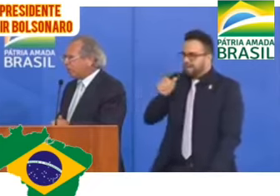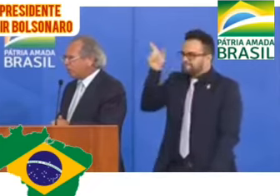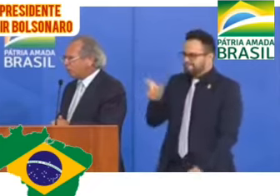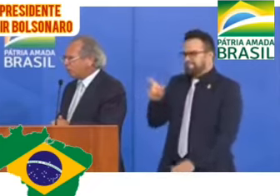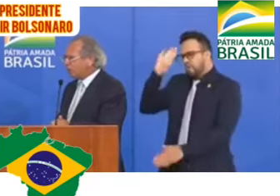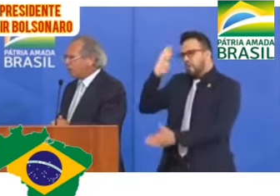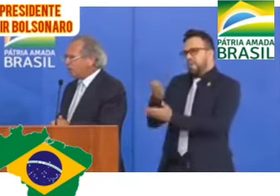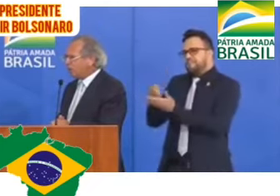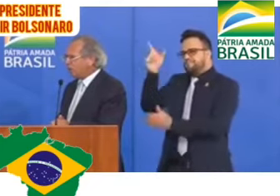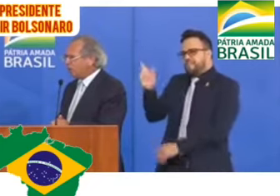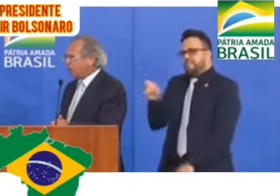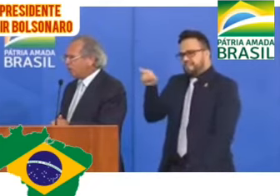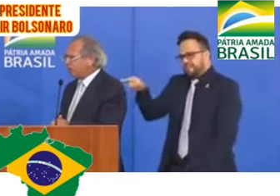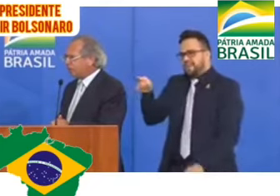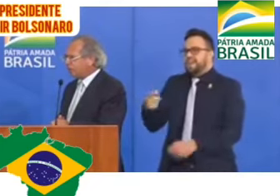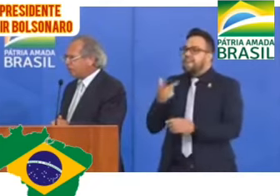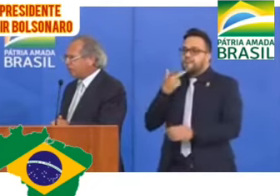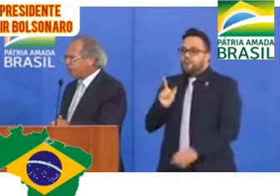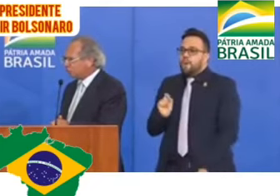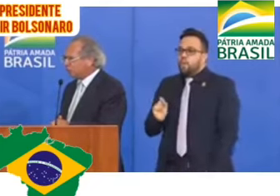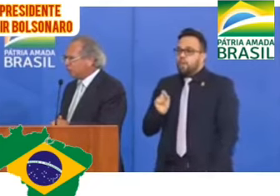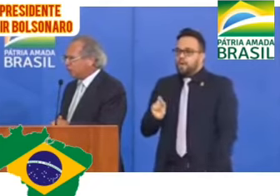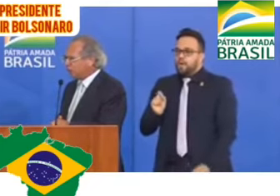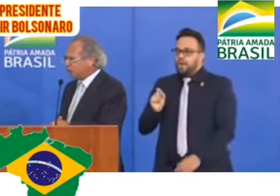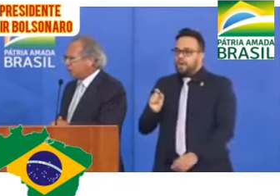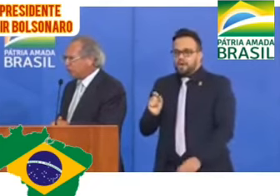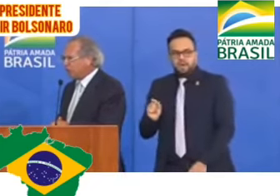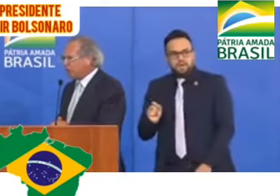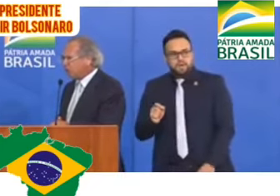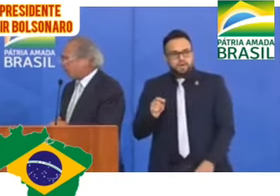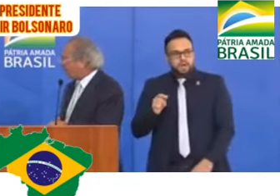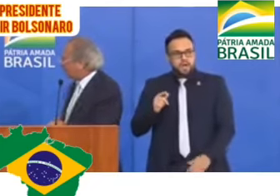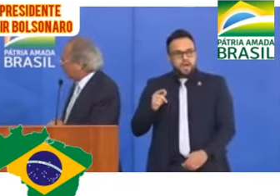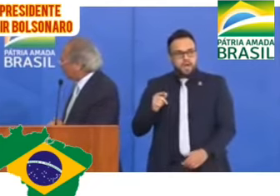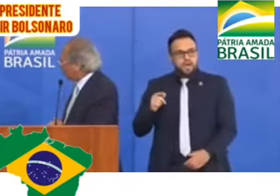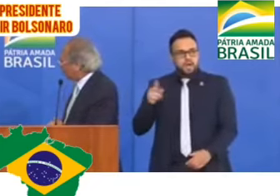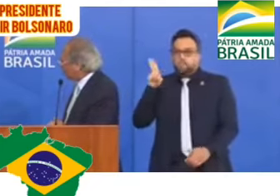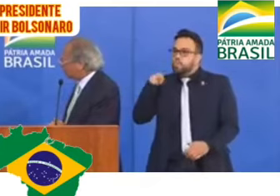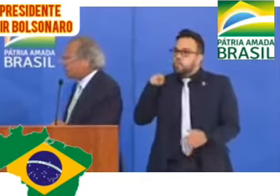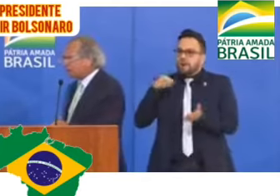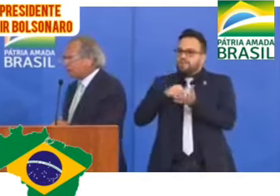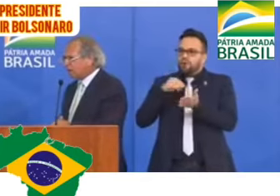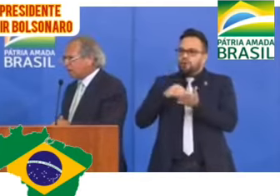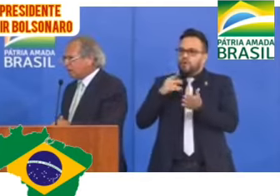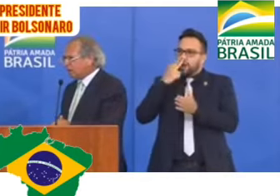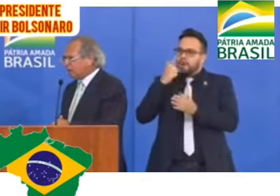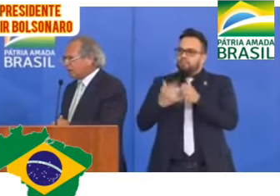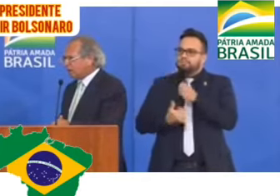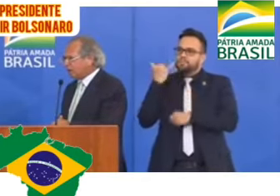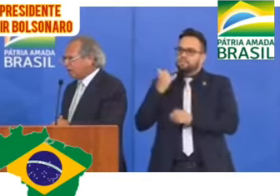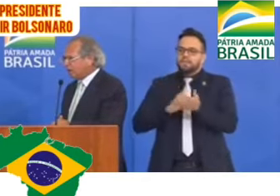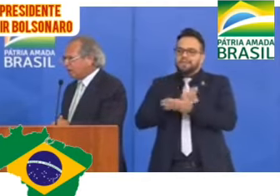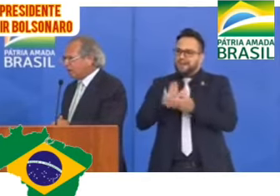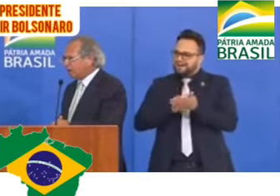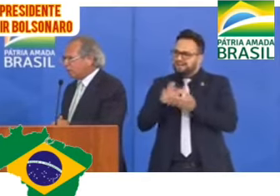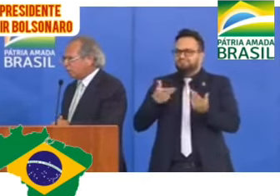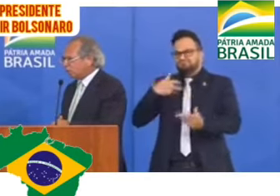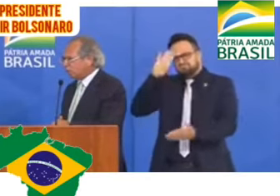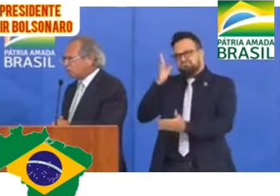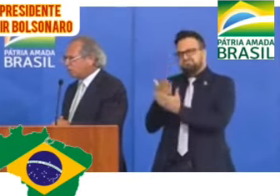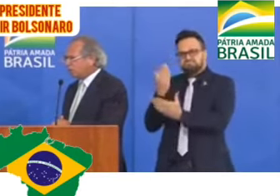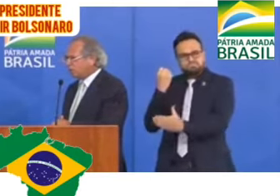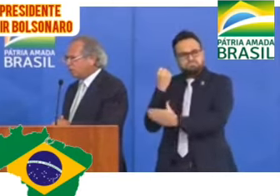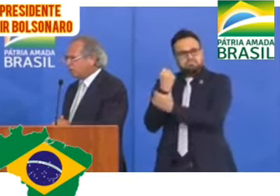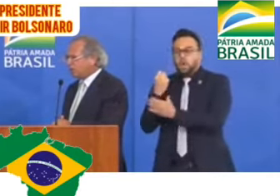E ele não faltou a confiança nunca. E eu espero também não ter faltado em nenhum momento. E nós